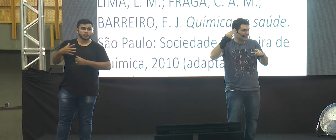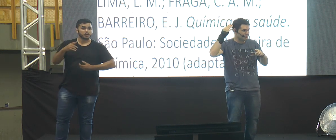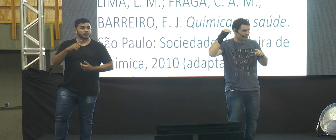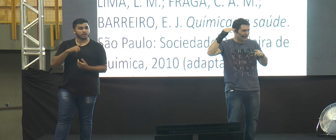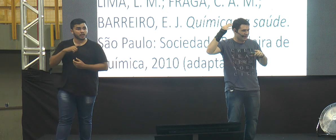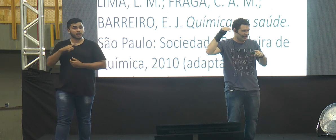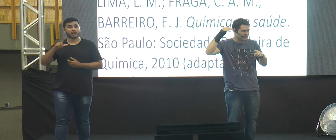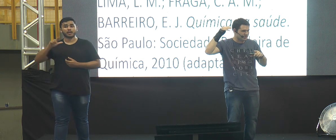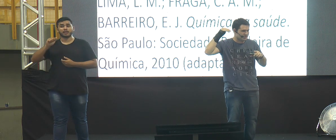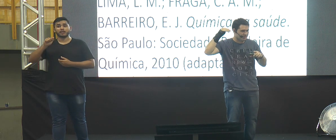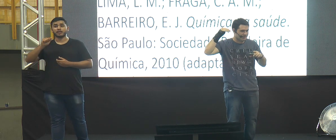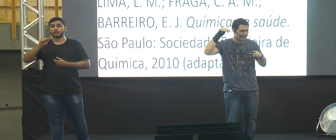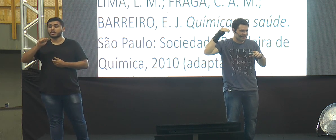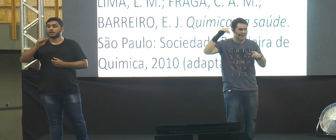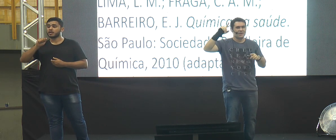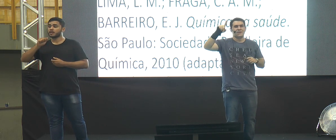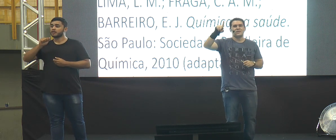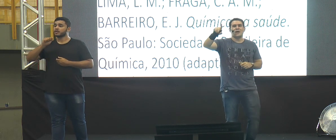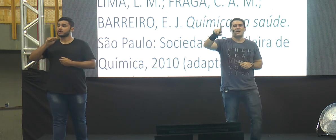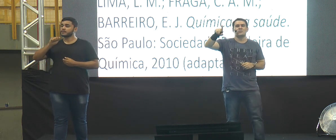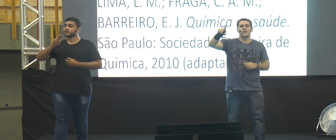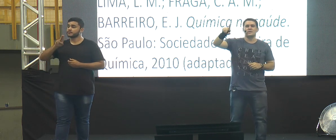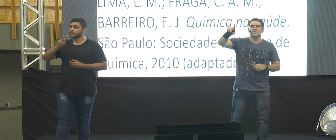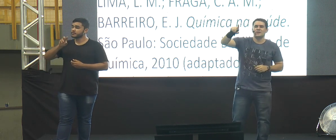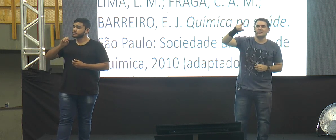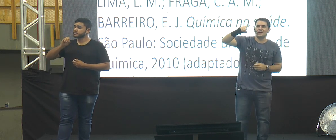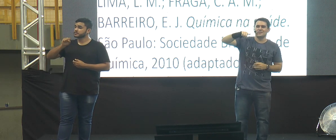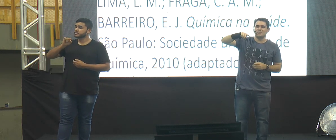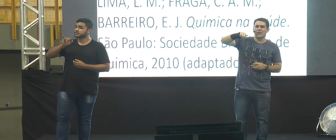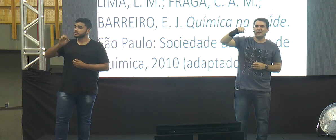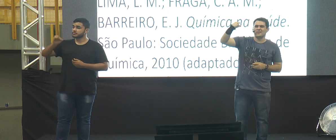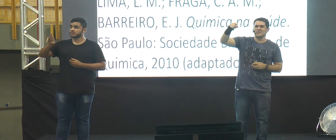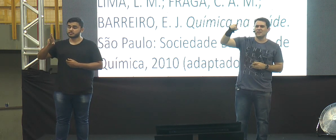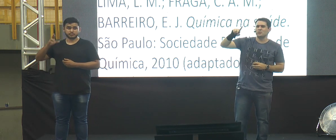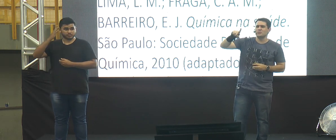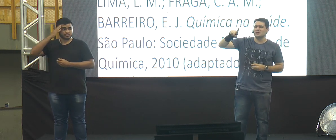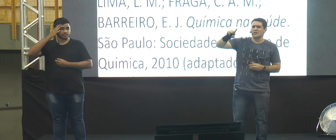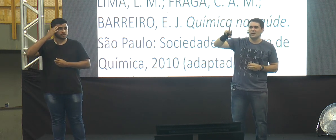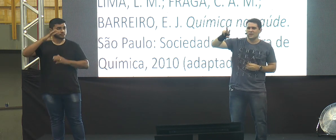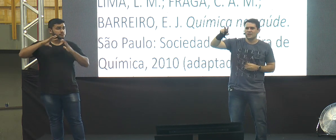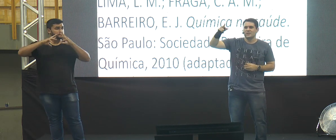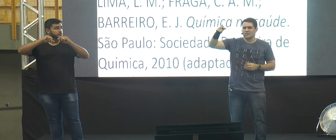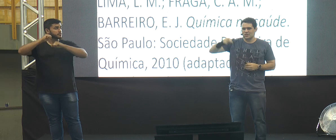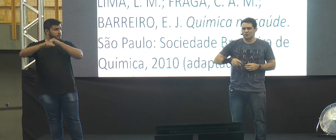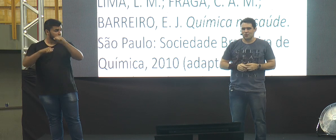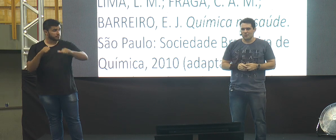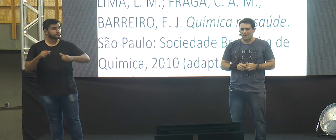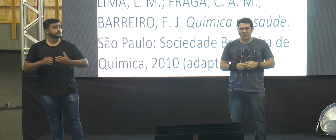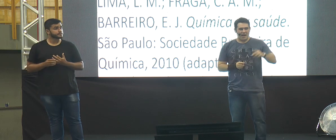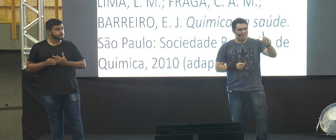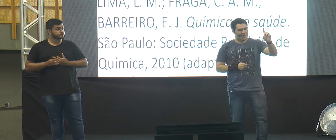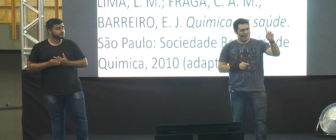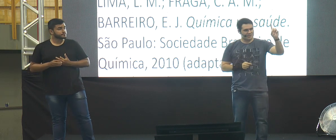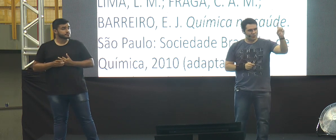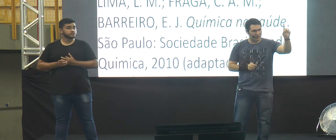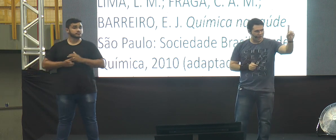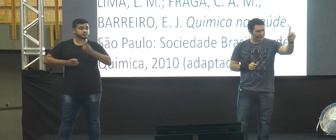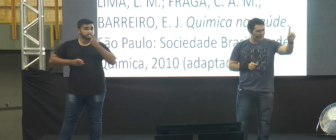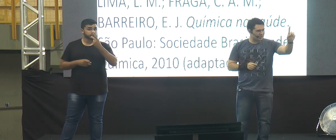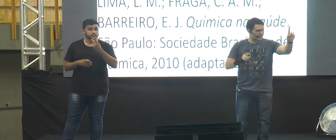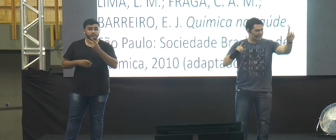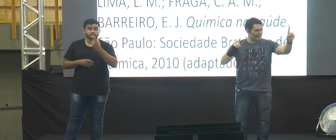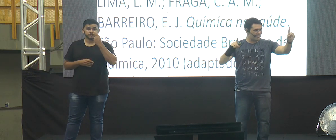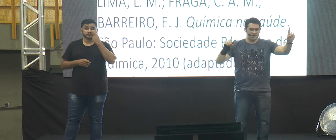Aí eu vou voltar de novo para aquele negócio do sistema. Na natureza, nada se perde, nada se cria, tudo se transforma. A massa